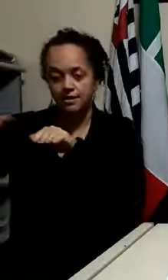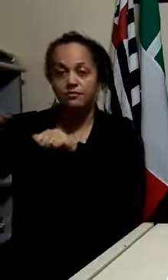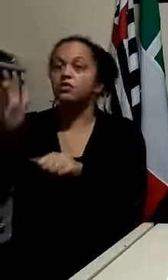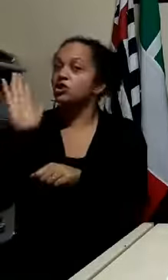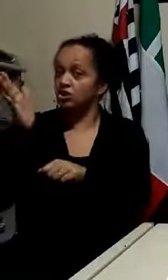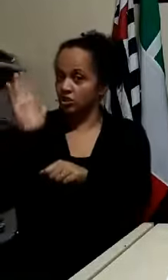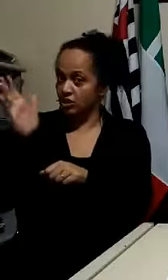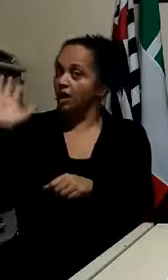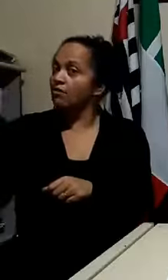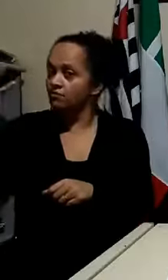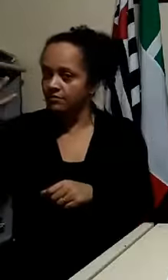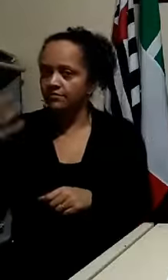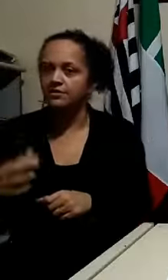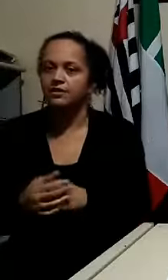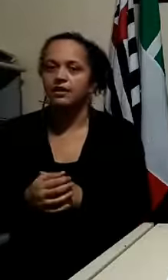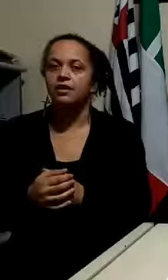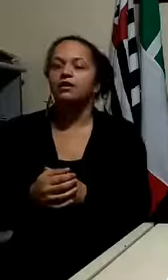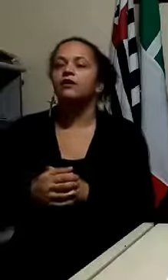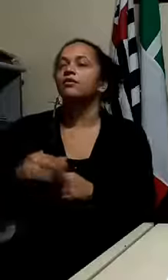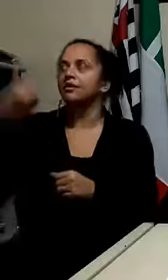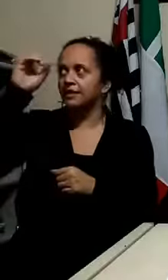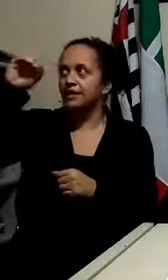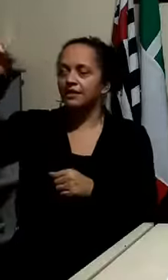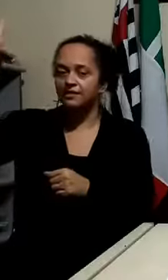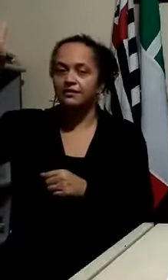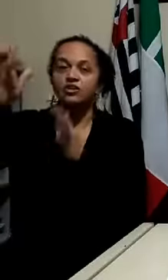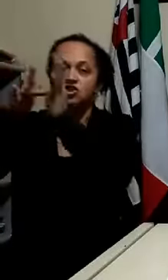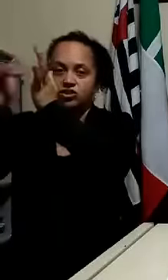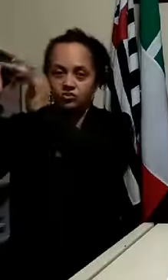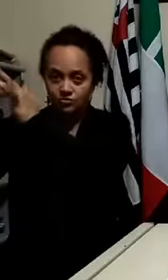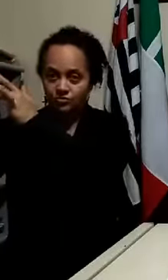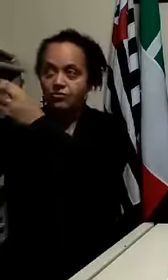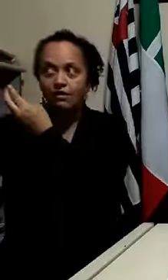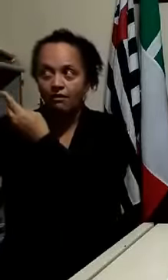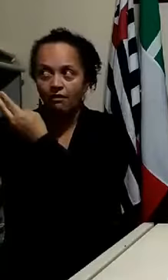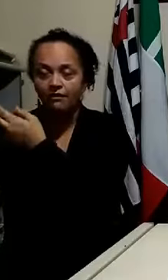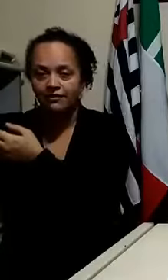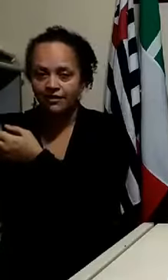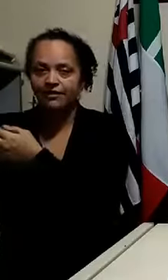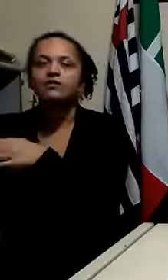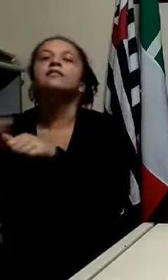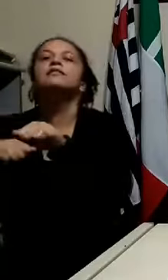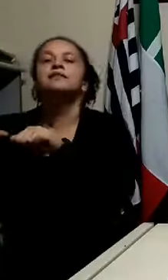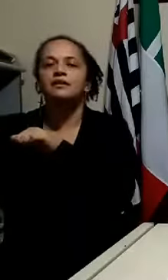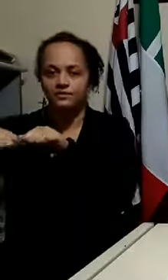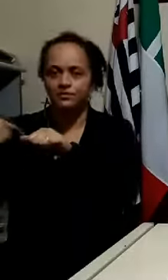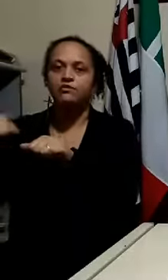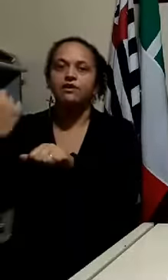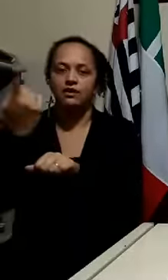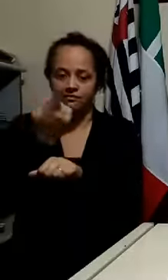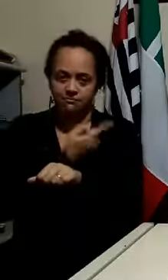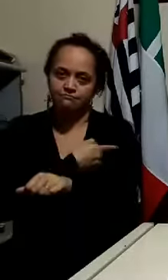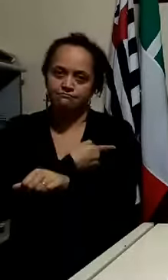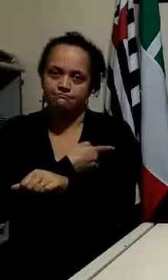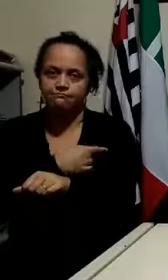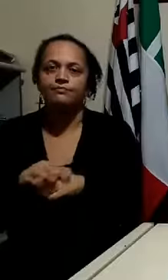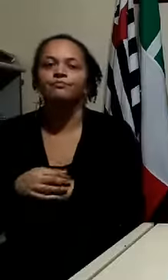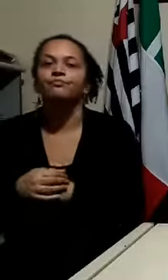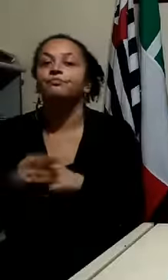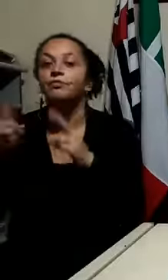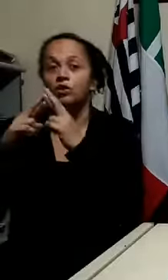nós, sacrificando a sua vida na cruz do Calvário. No reino, ser rico na fé